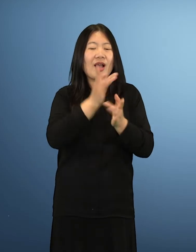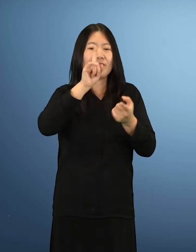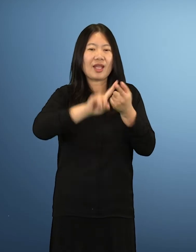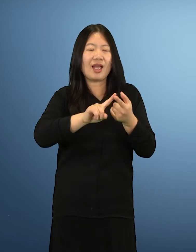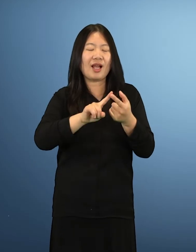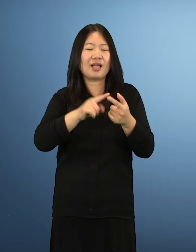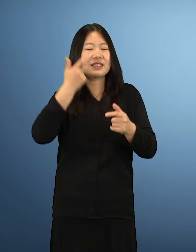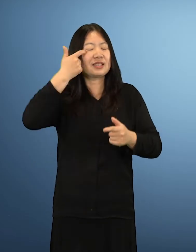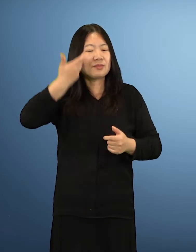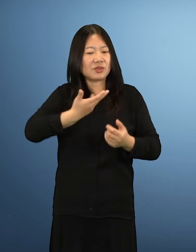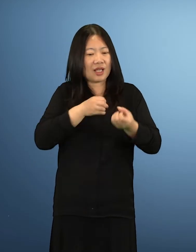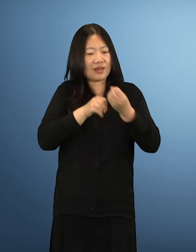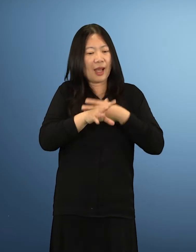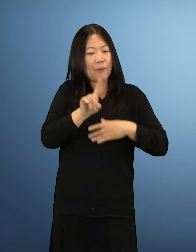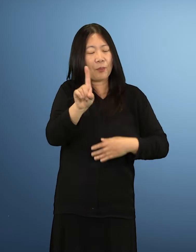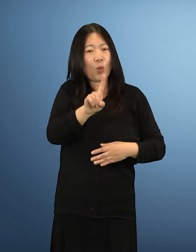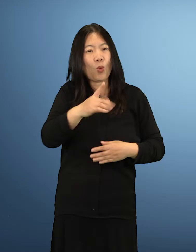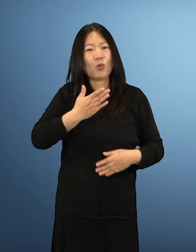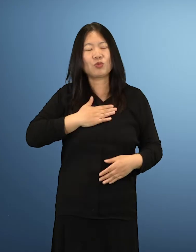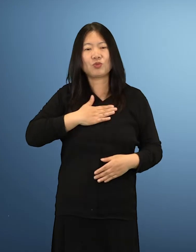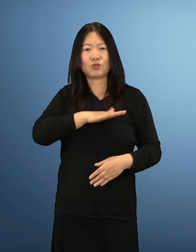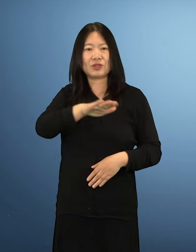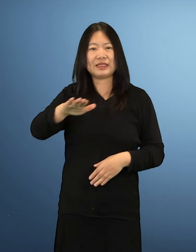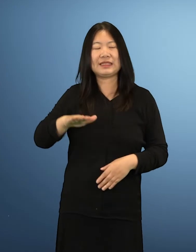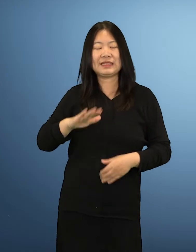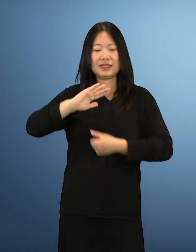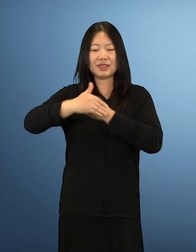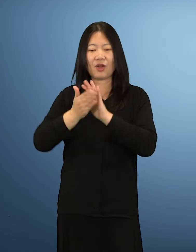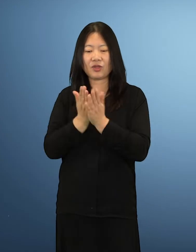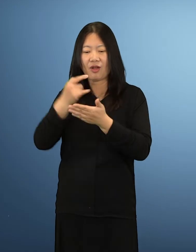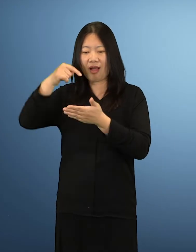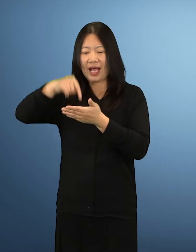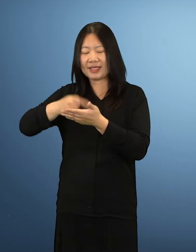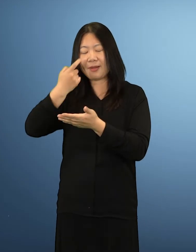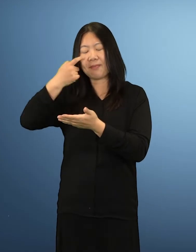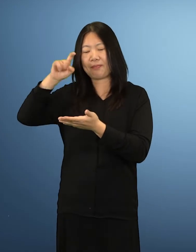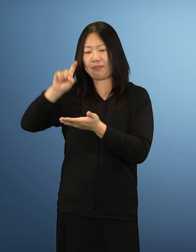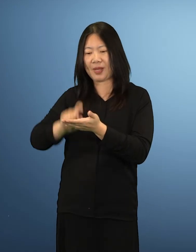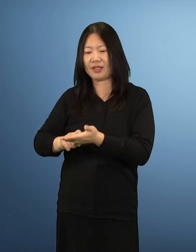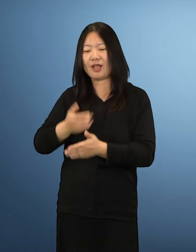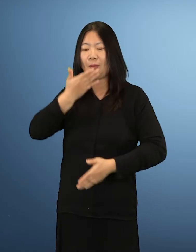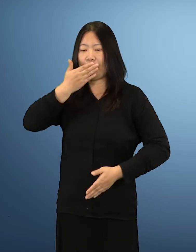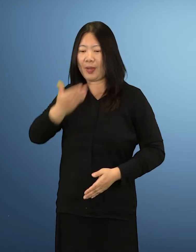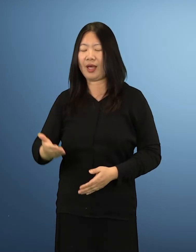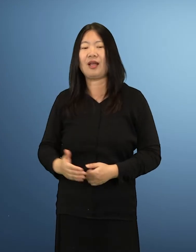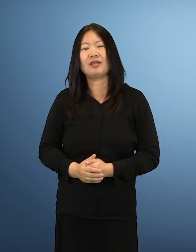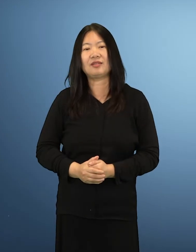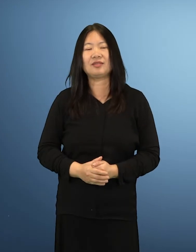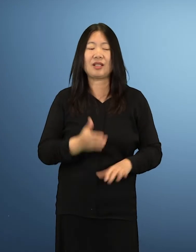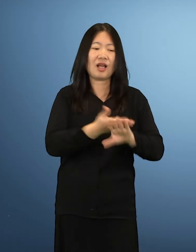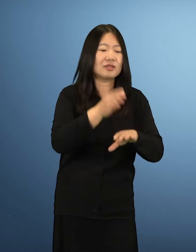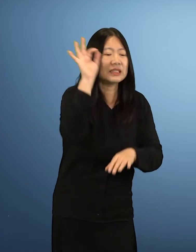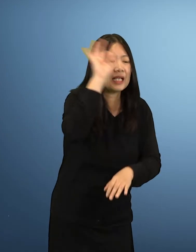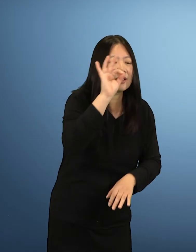답은 결국 우리는 성경에서 그 답을 찾을 수밖에 없습니다.